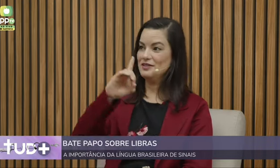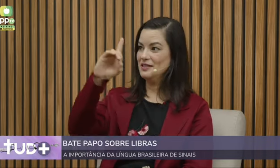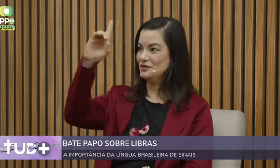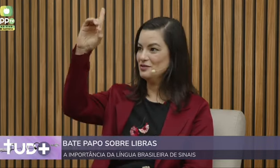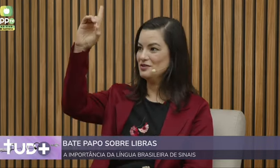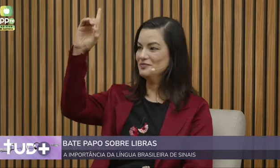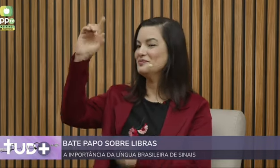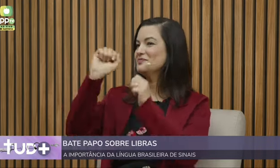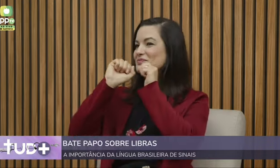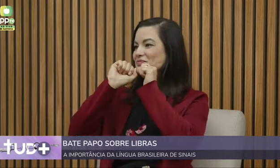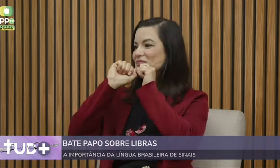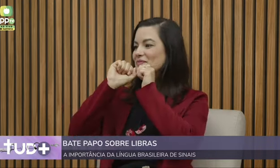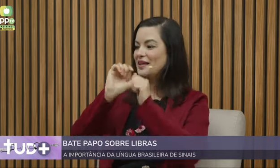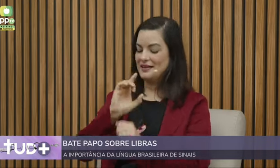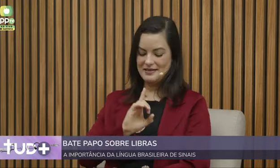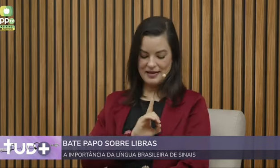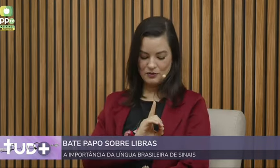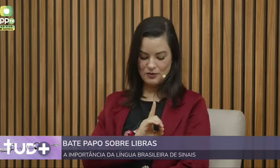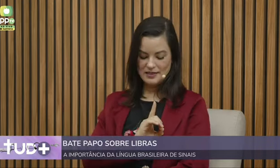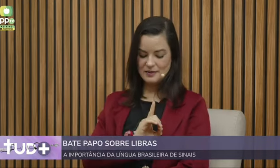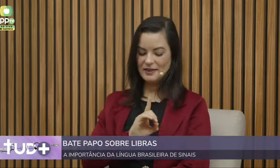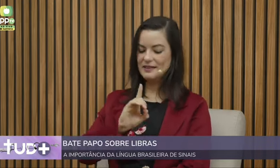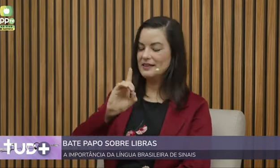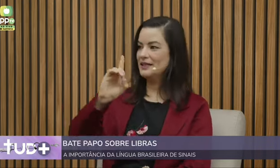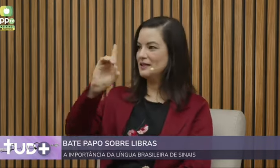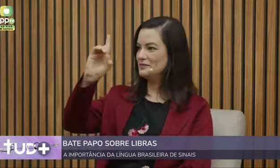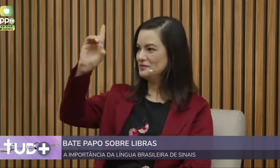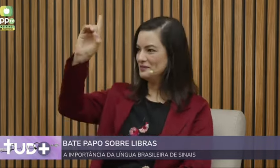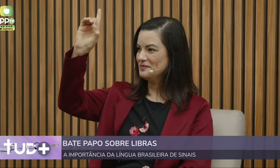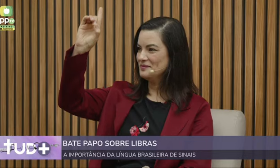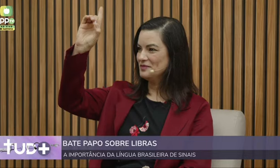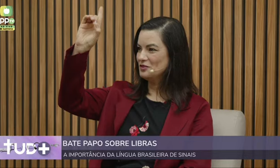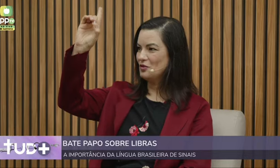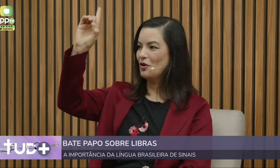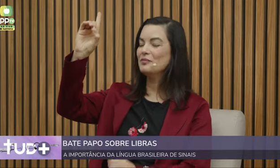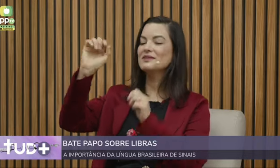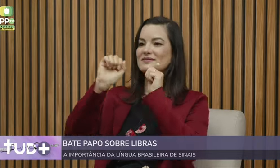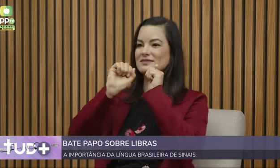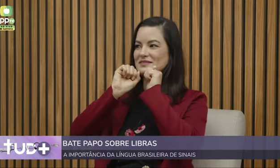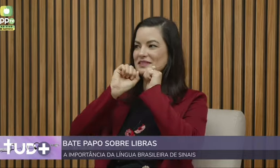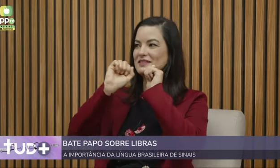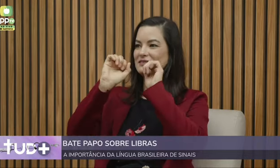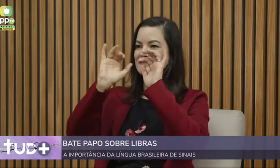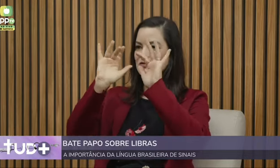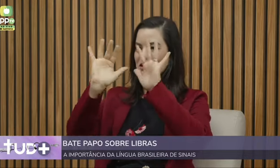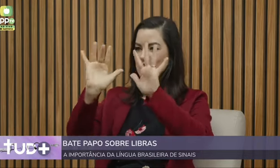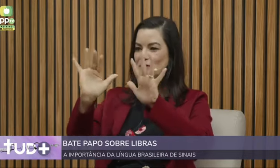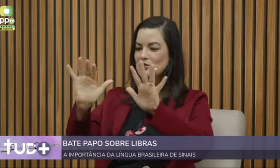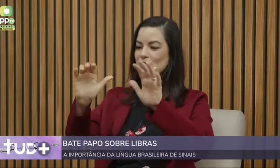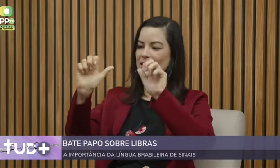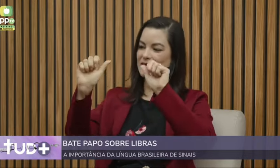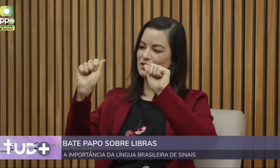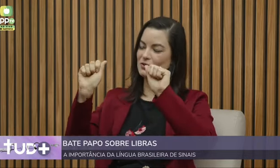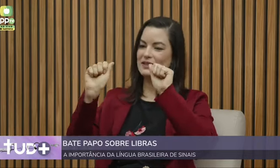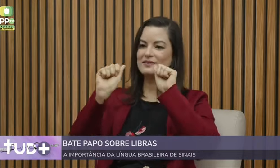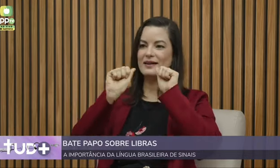de Deus. Aqui? Sai do coração a letra D. Sai do coração, pra cá. Sobe. E o sinal de abençoar, que é feito com a letra